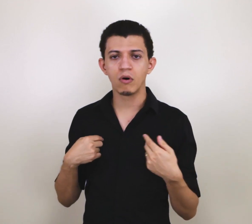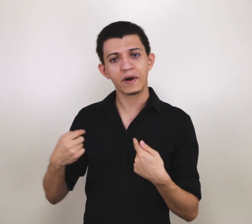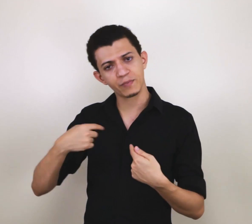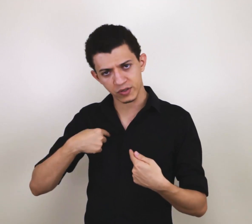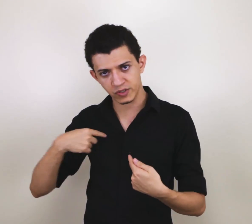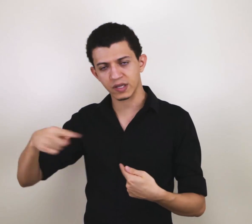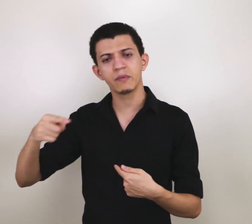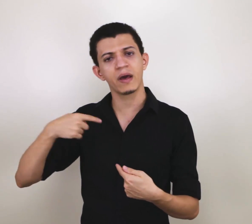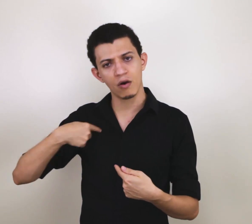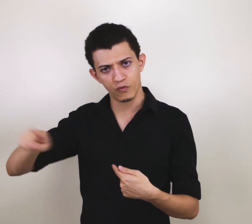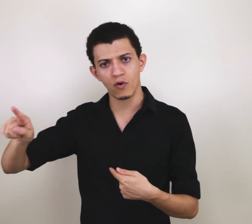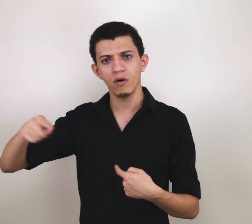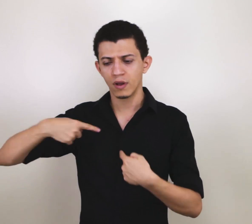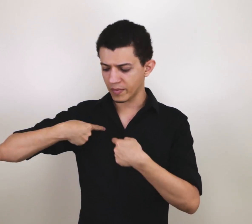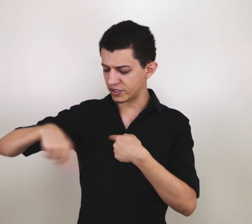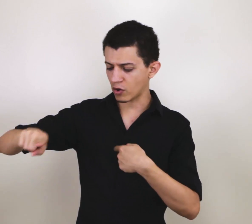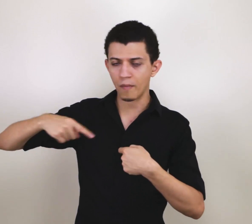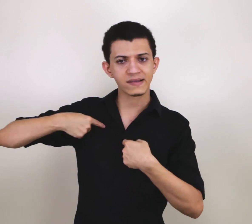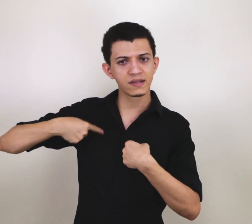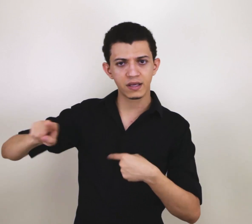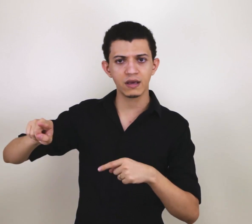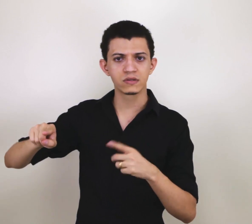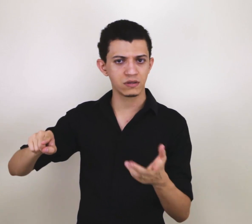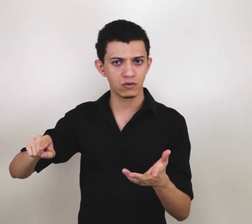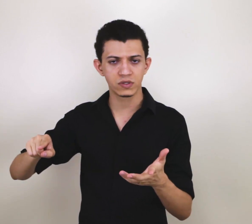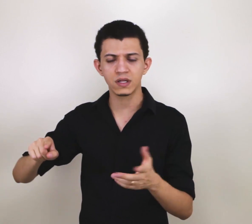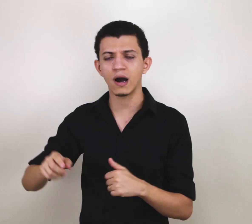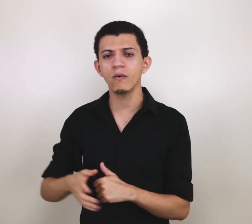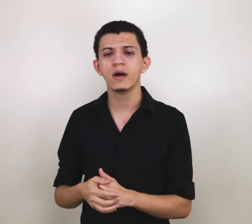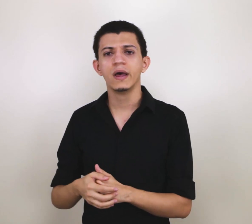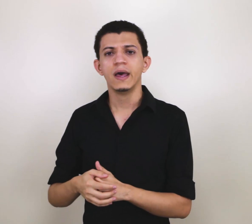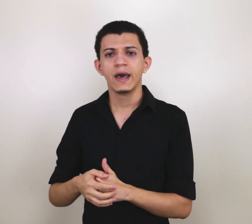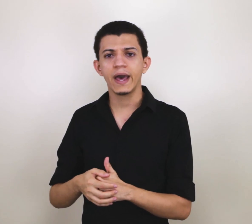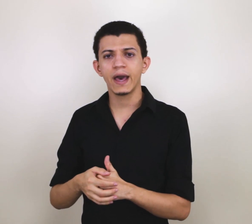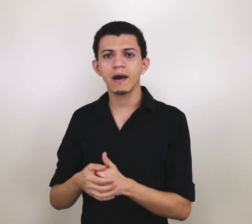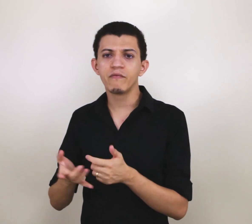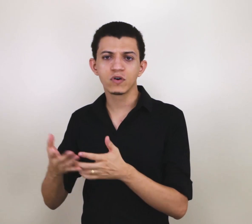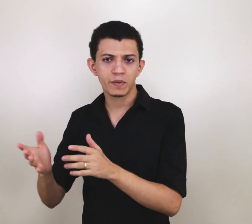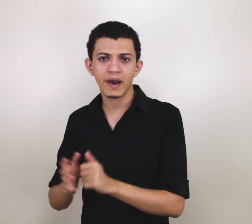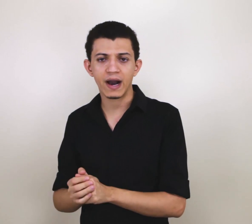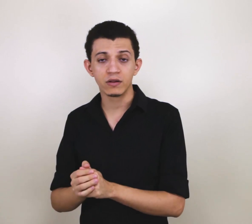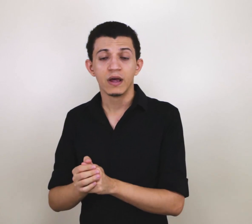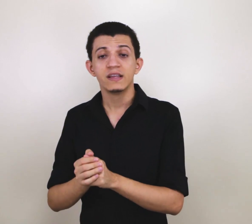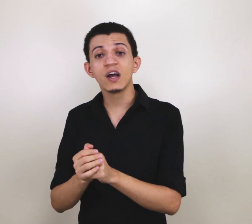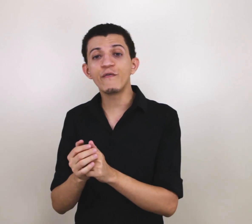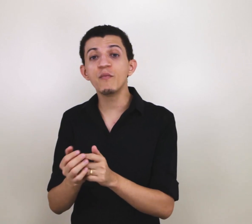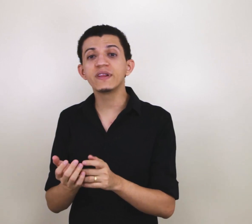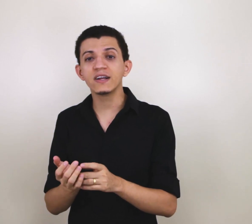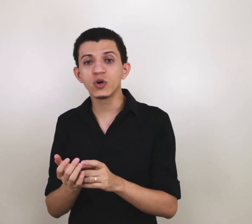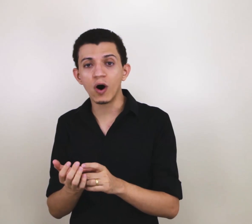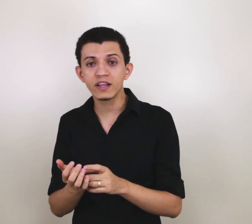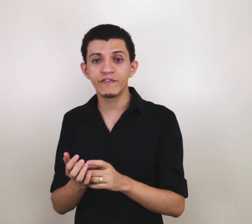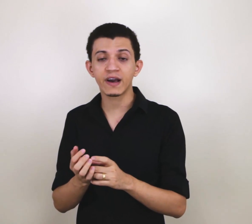mas posso dizer também eu vou, que já começa daqui o sinal, vou ao supermercado. Se eu for mudar de ordem,